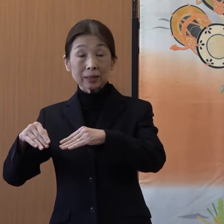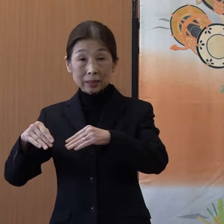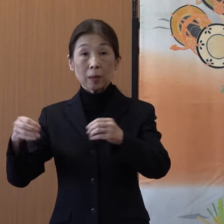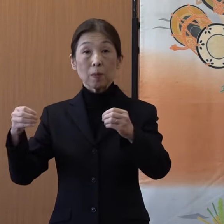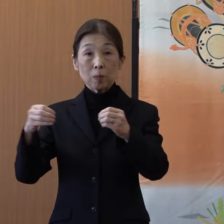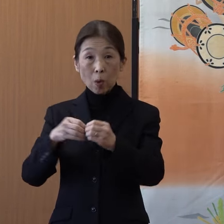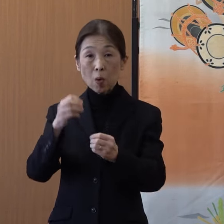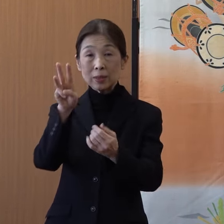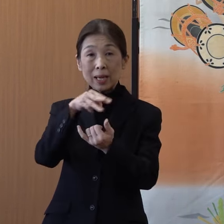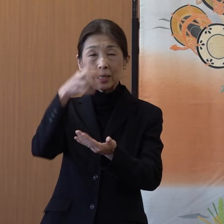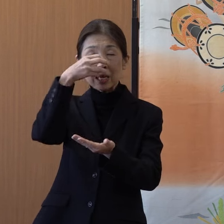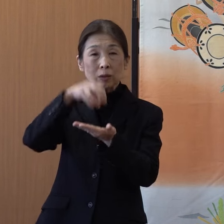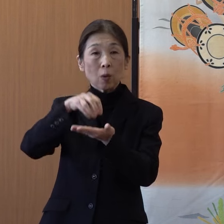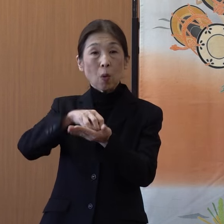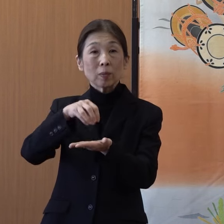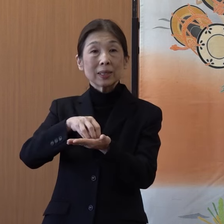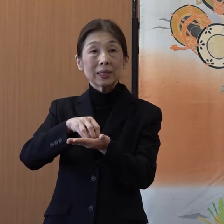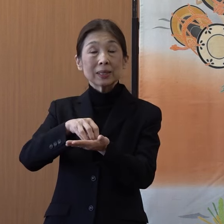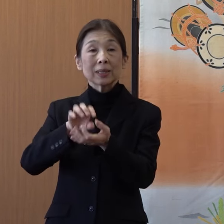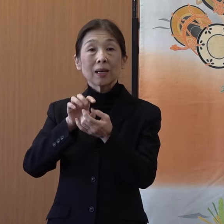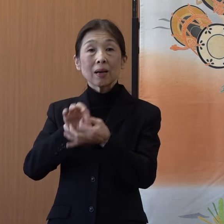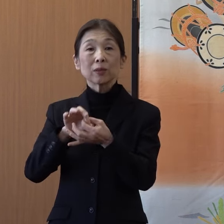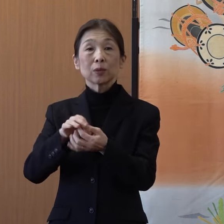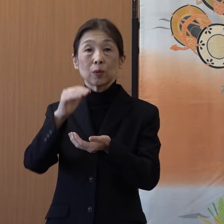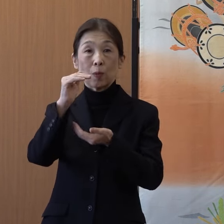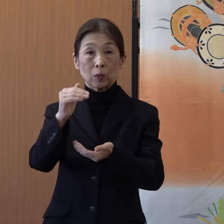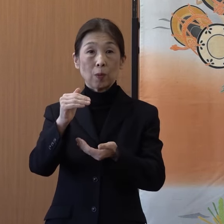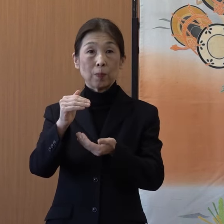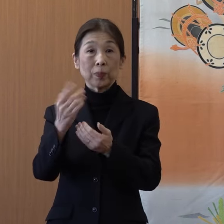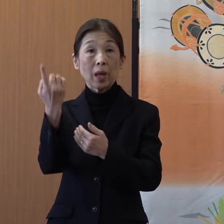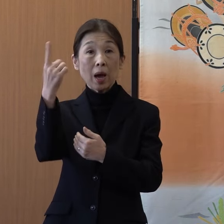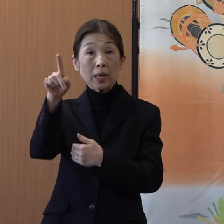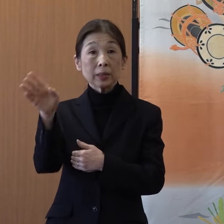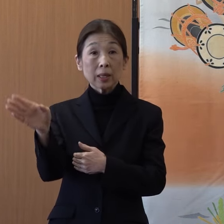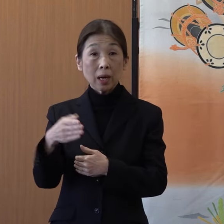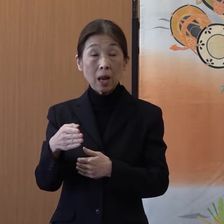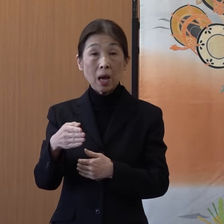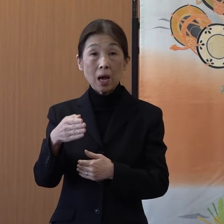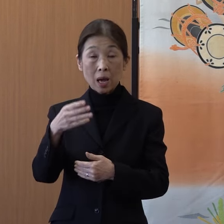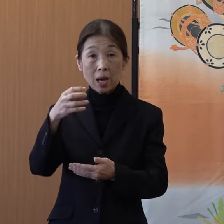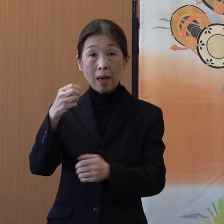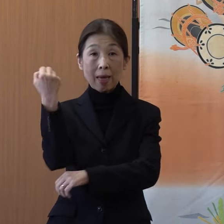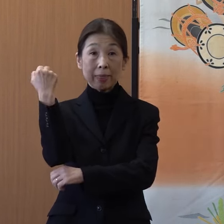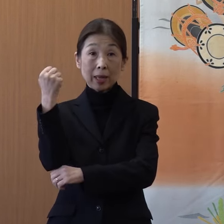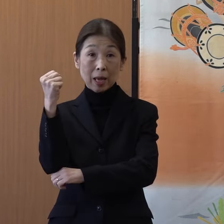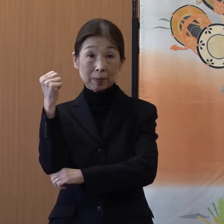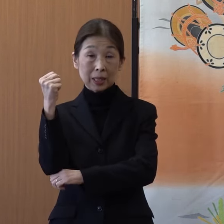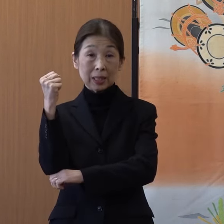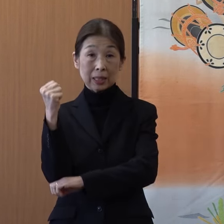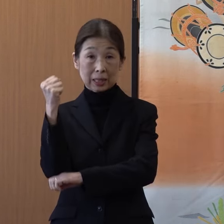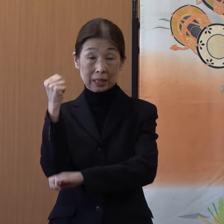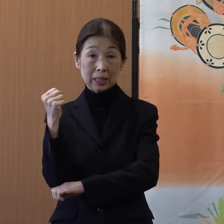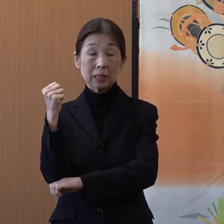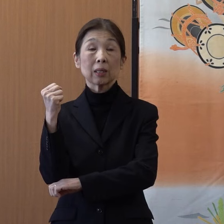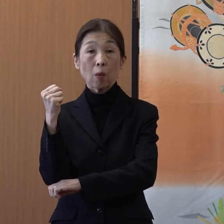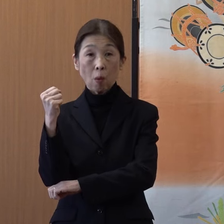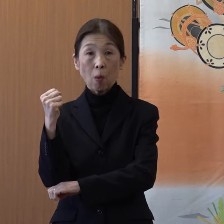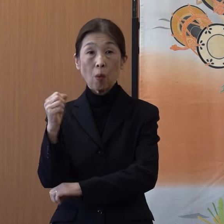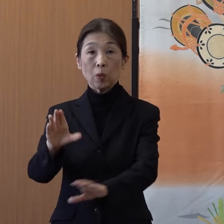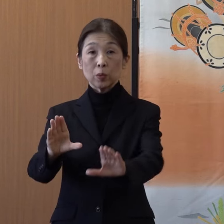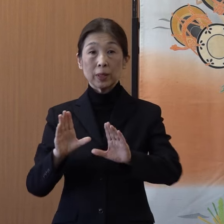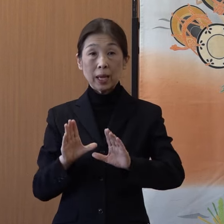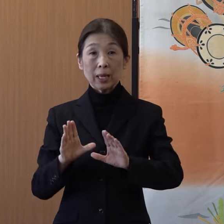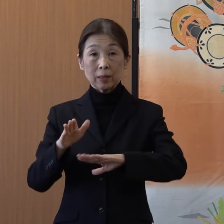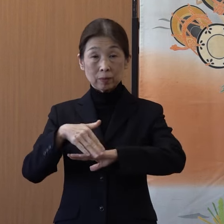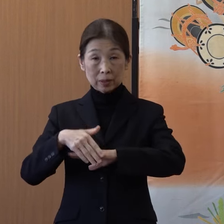支援について質問させていただきます。 はい、 明日から最後に畳から受け入れを始めると思うんですけれ